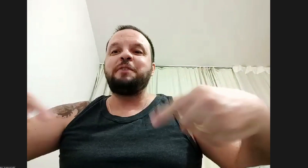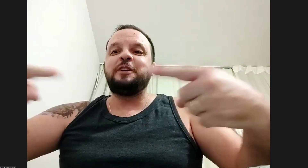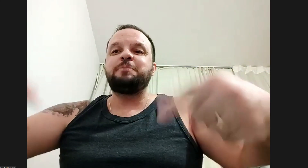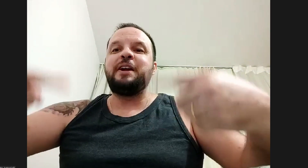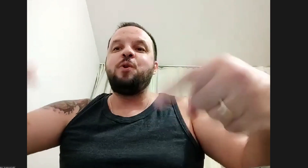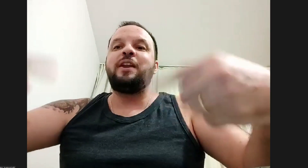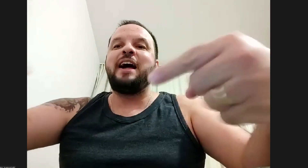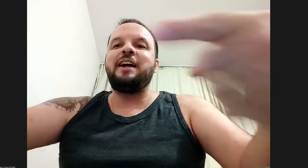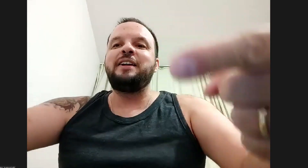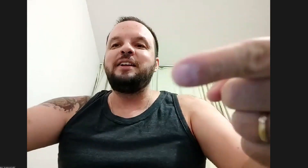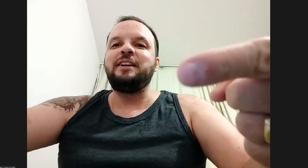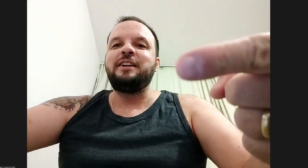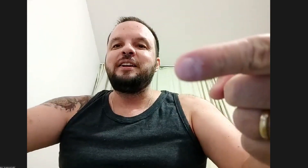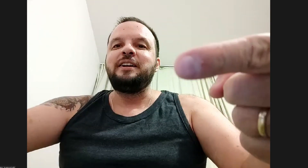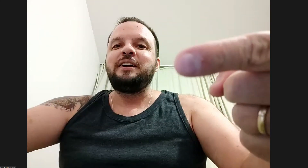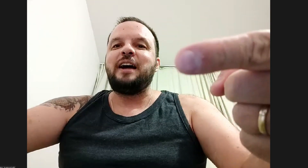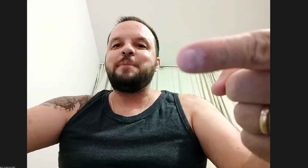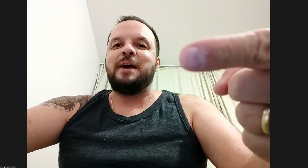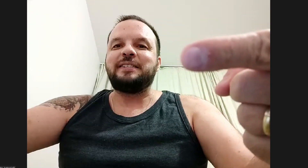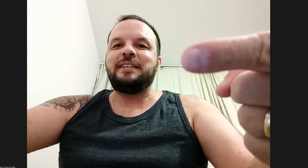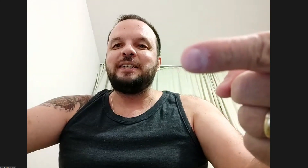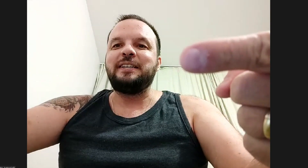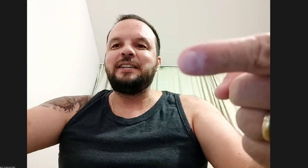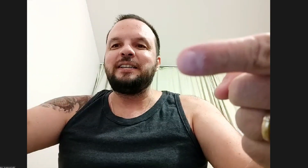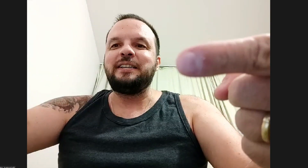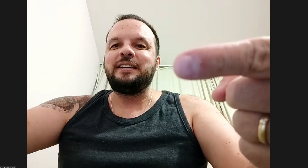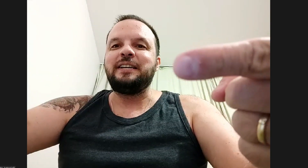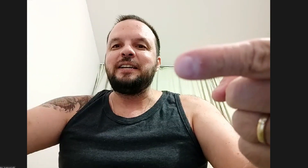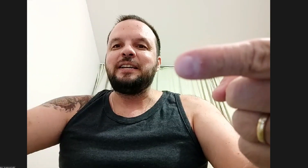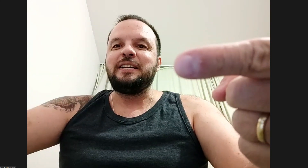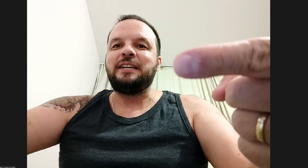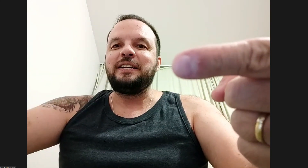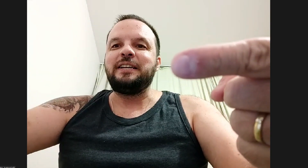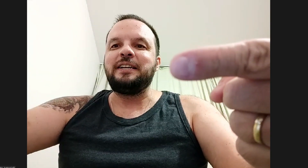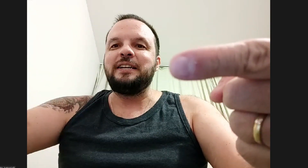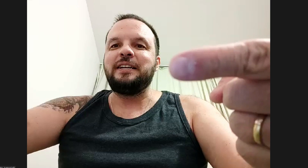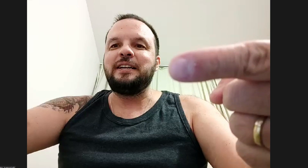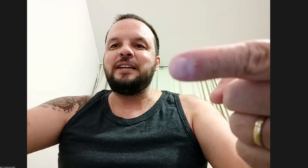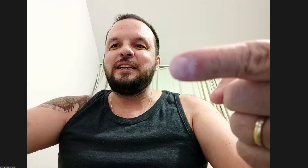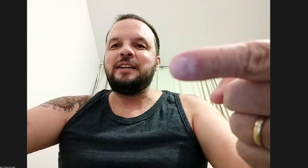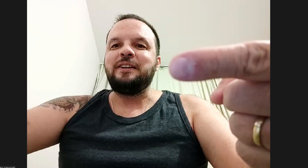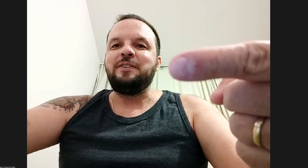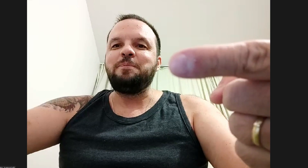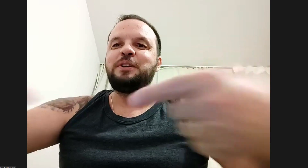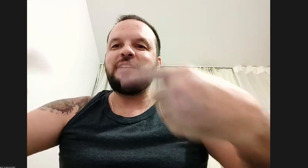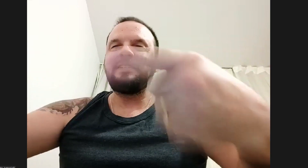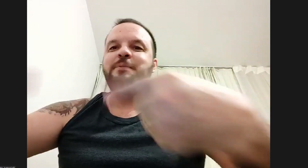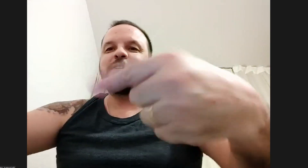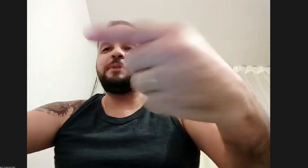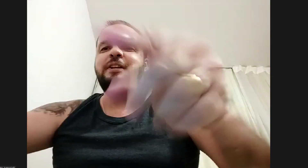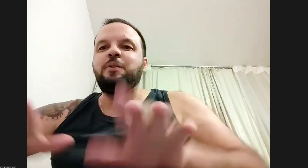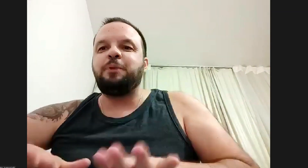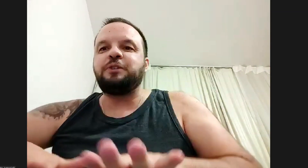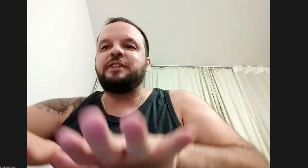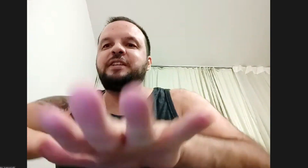é que eu faço para enrolar a massa? Faz um classificador. Pode ser assim mesmo, então? Me Posso põe fazer aí na assim?